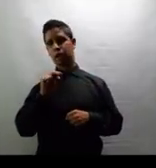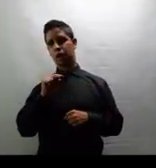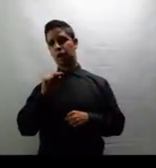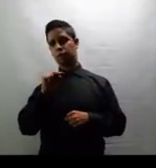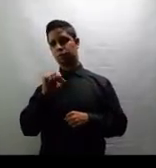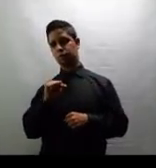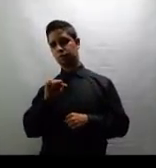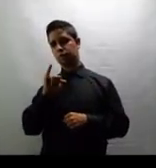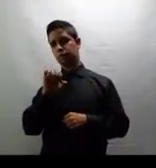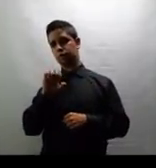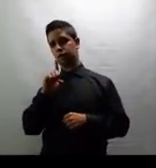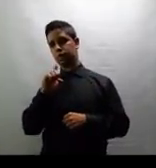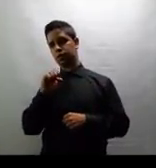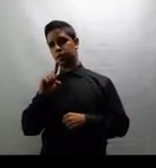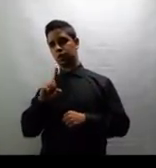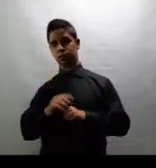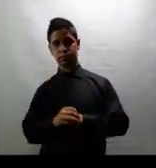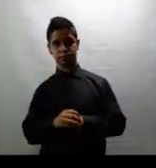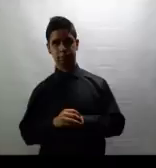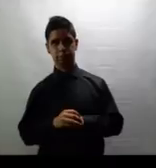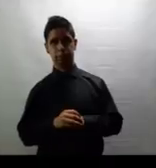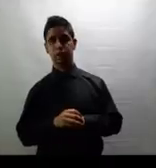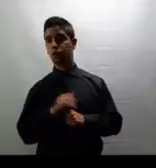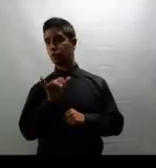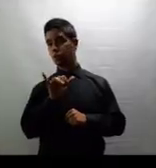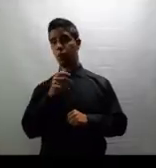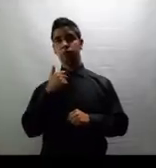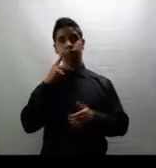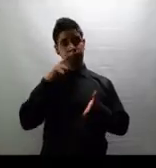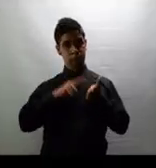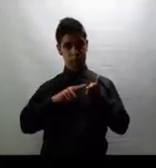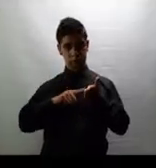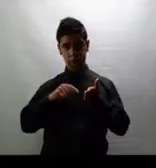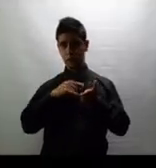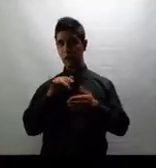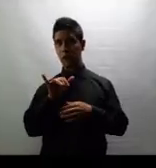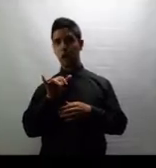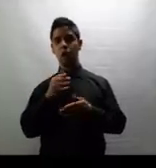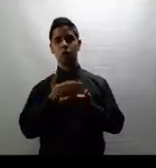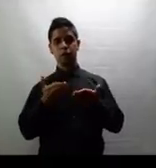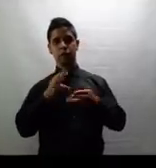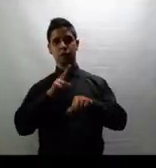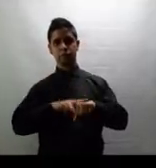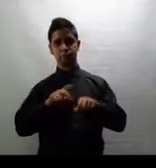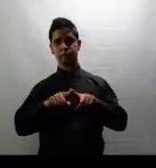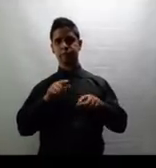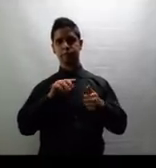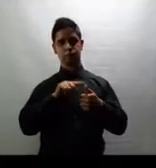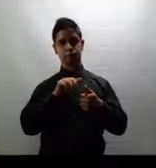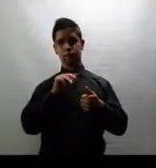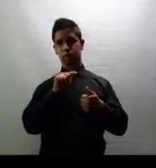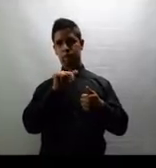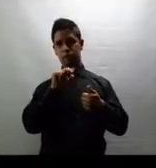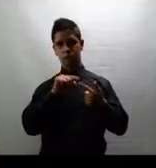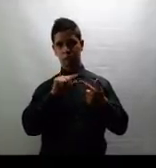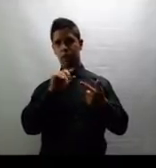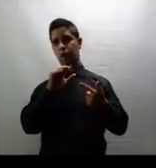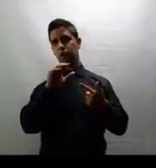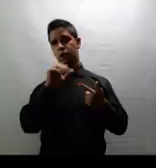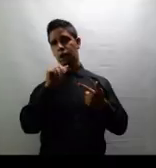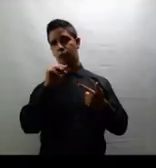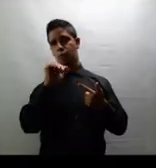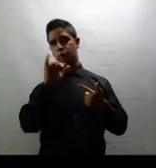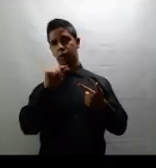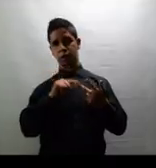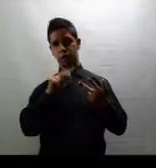prueba antídotos naturales manzanilla camomila valeriana o